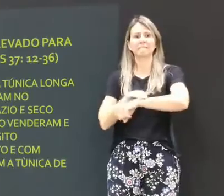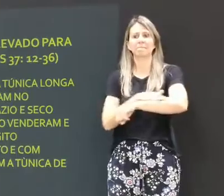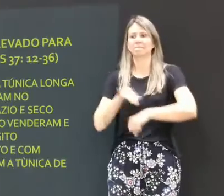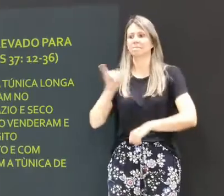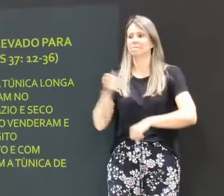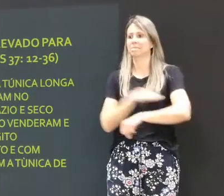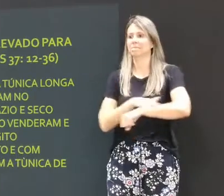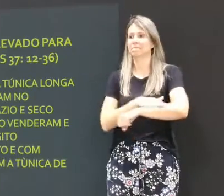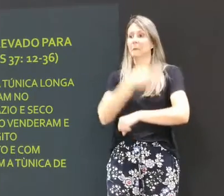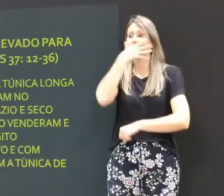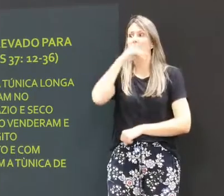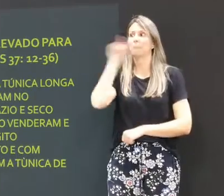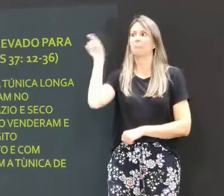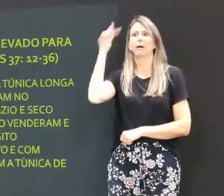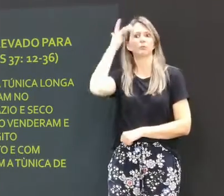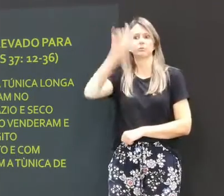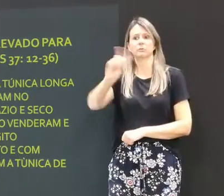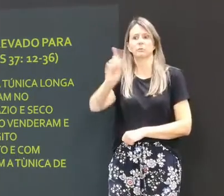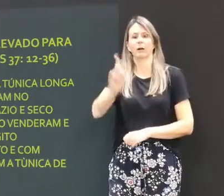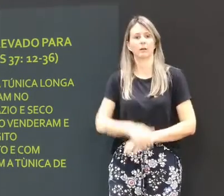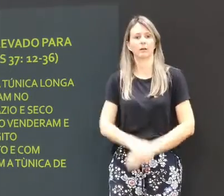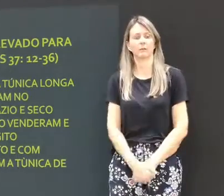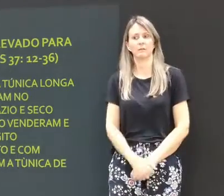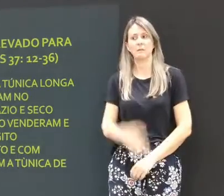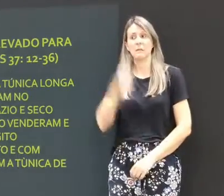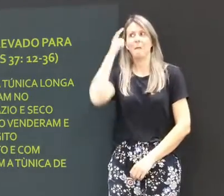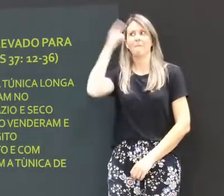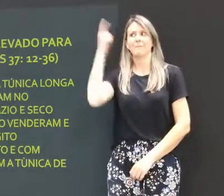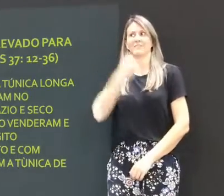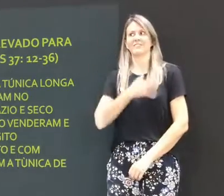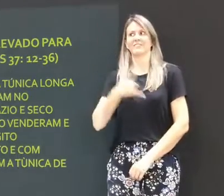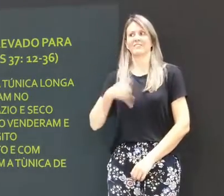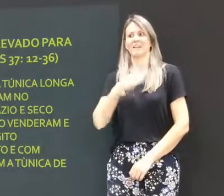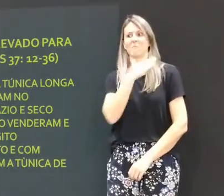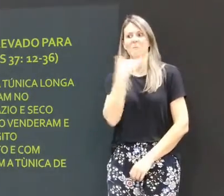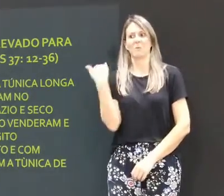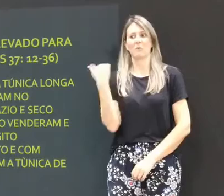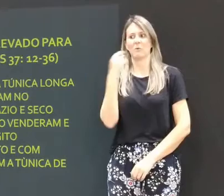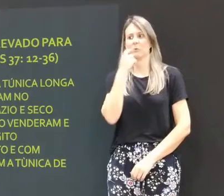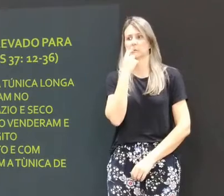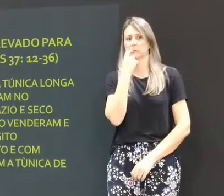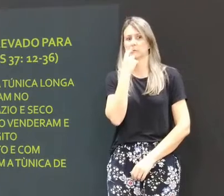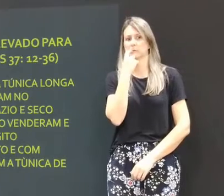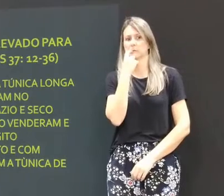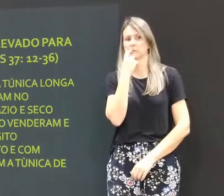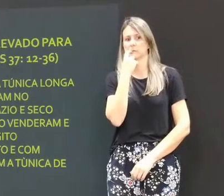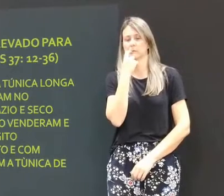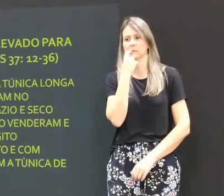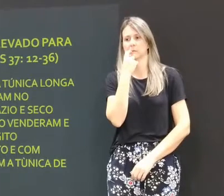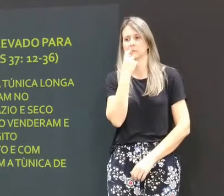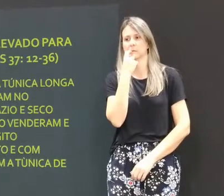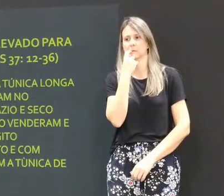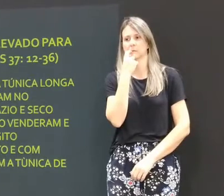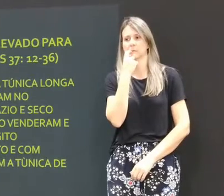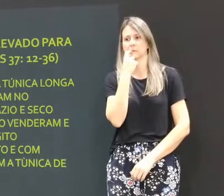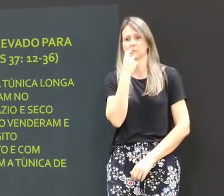que o pai vai. E o pai Jacó? Não sabe, o pai do Jacó não sabia de nada disso. Ah, eles vão pensar que vamos já fazer que o irmão morreu,